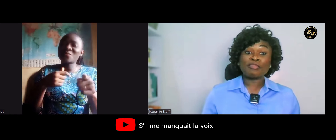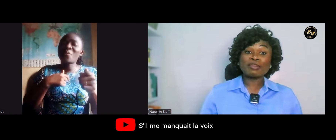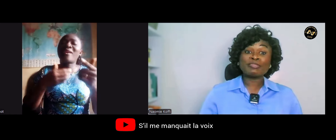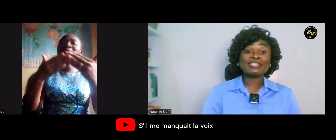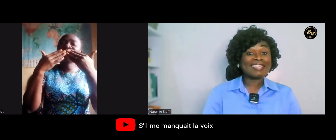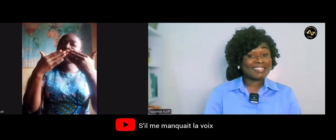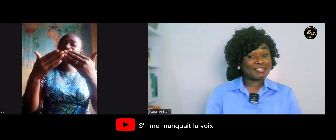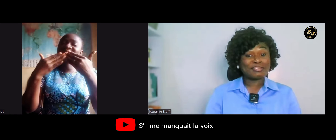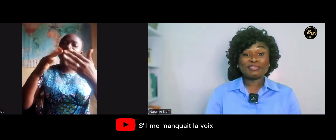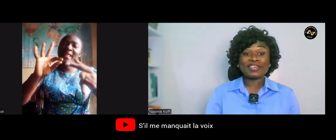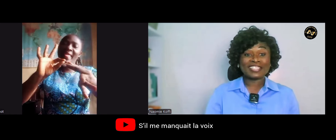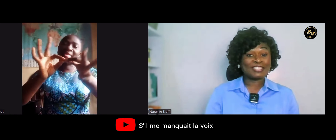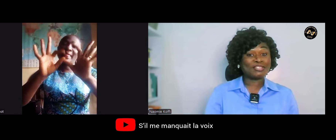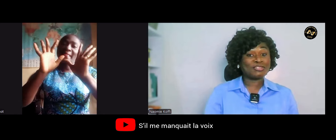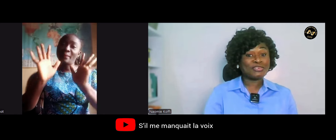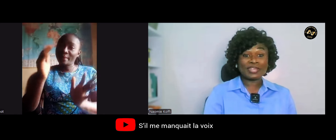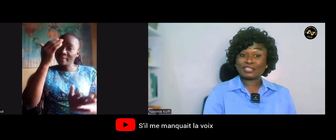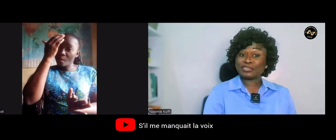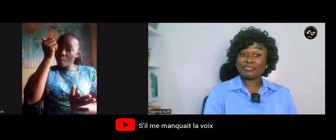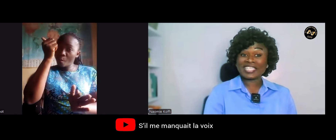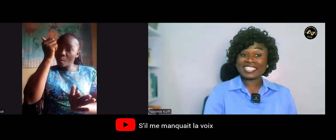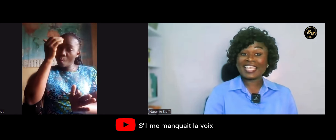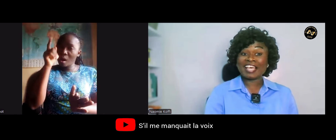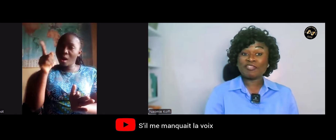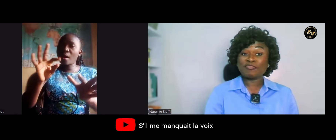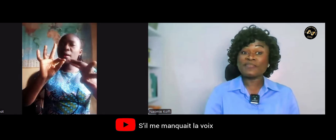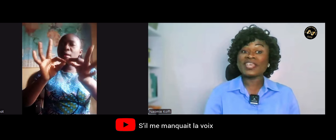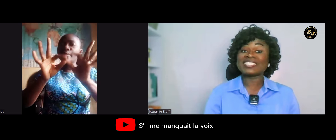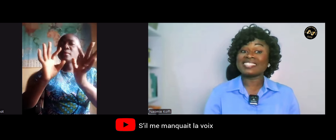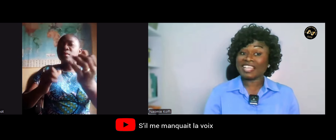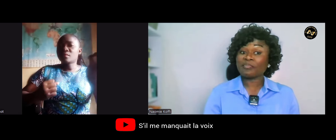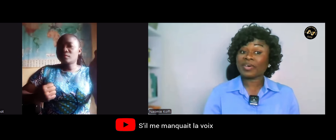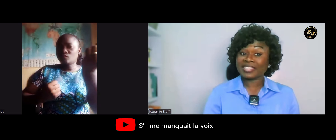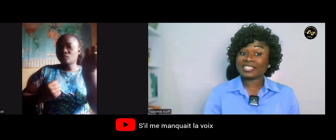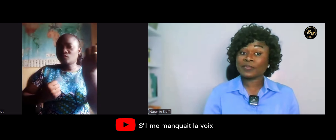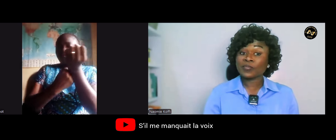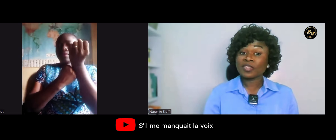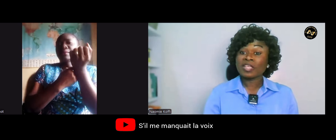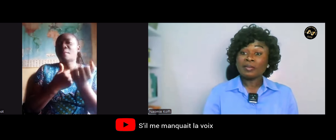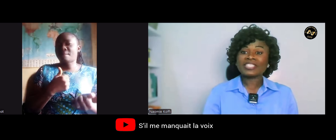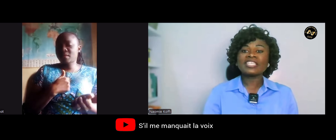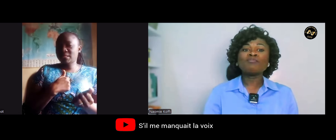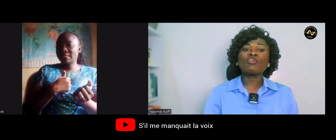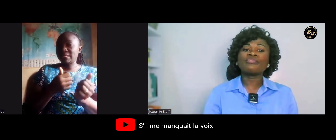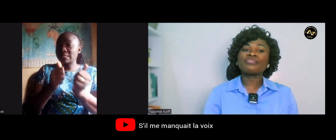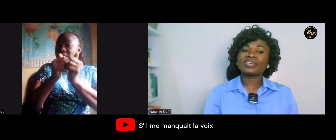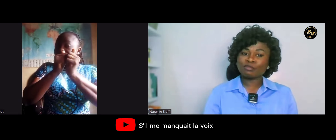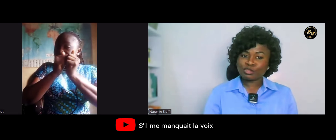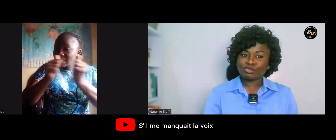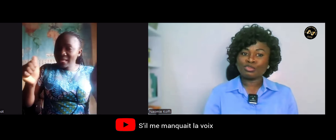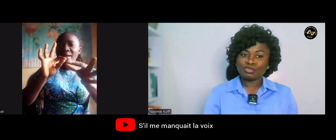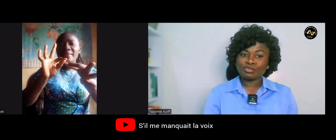et aussi merci à mes interprètes qui ont été d'une grande aide parce que sans leur soutien,